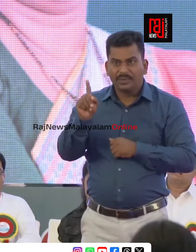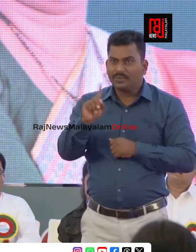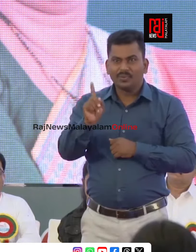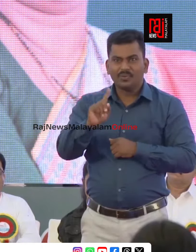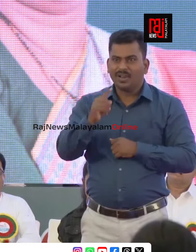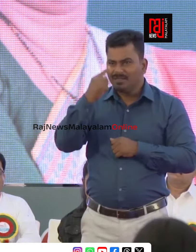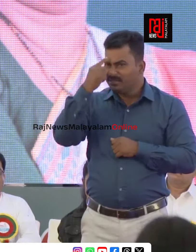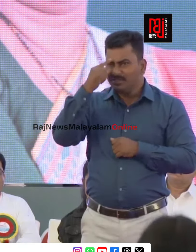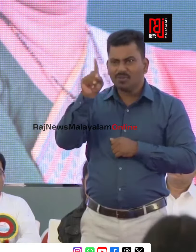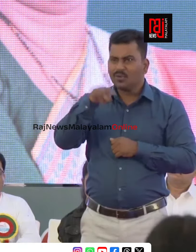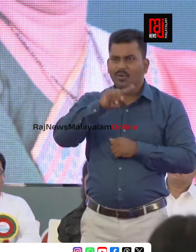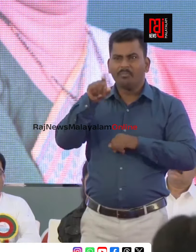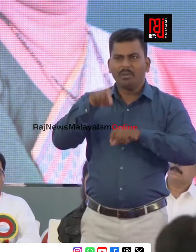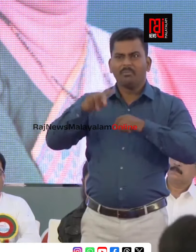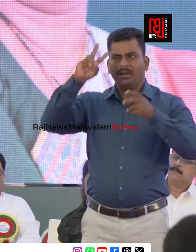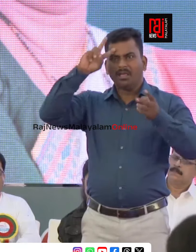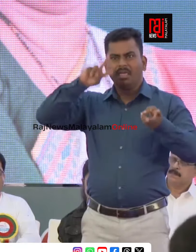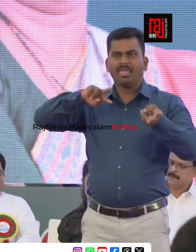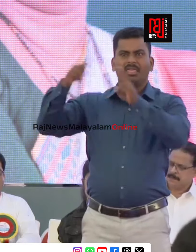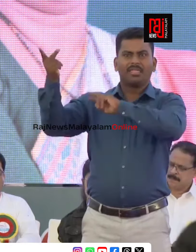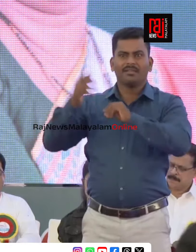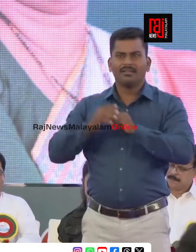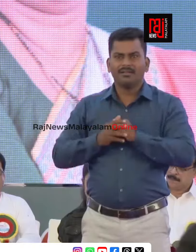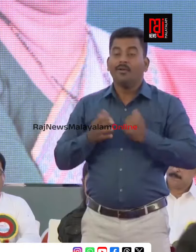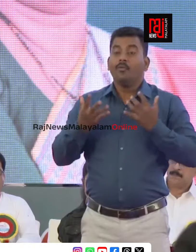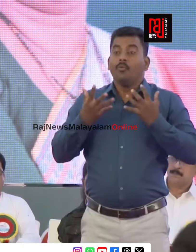ഭിന്നശേഷിക്കാരുടെ സമഗ്ര വികസനം